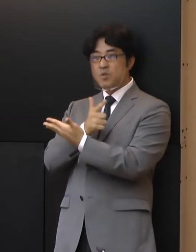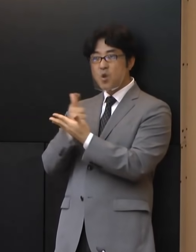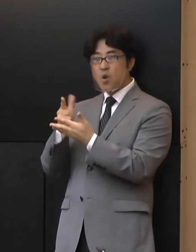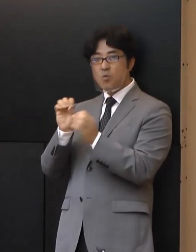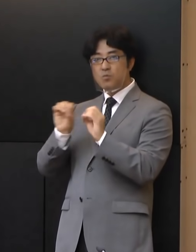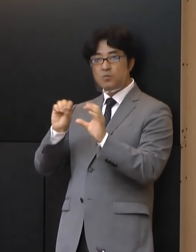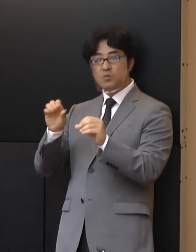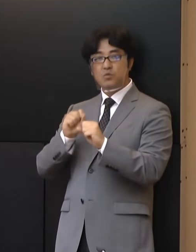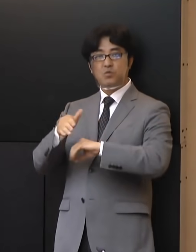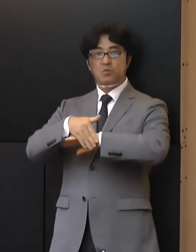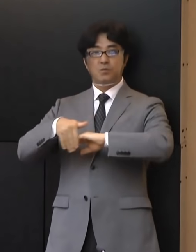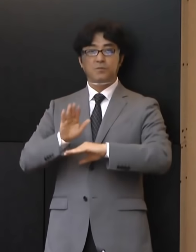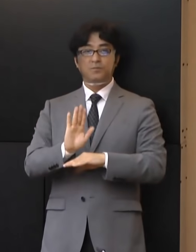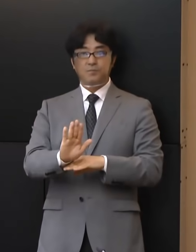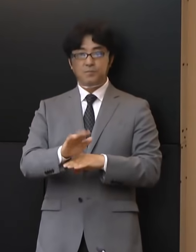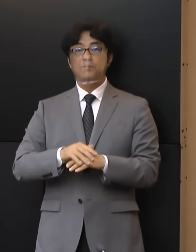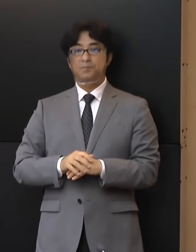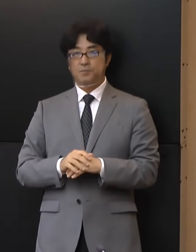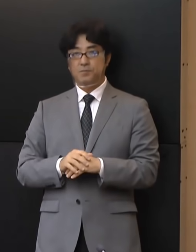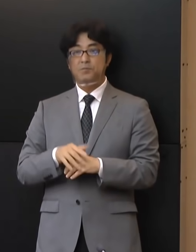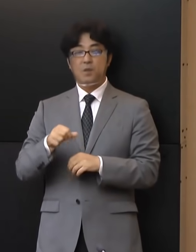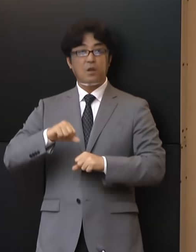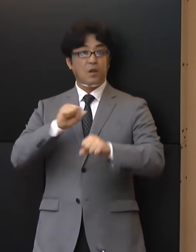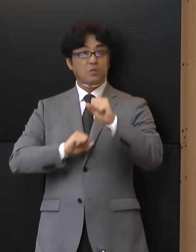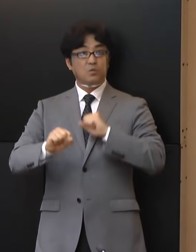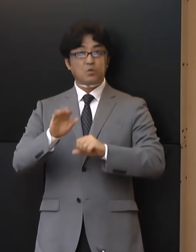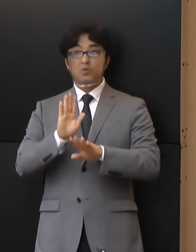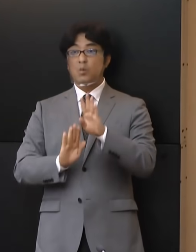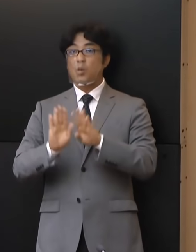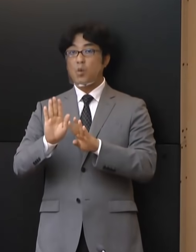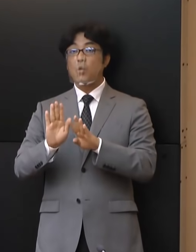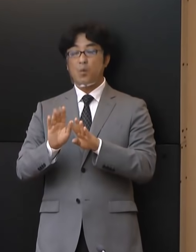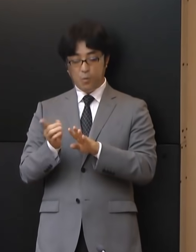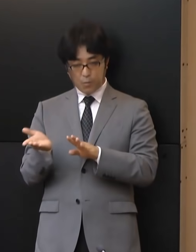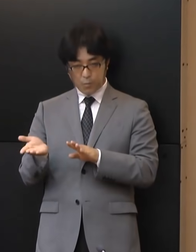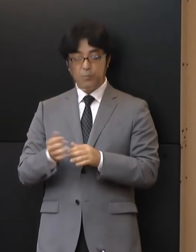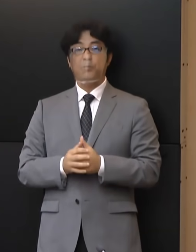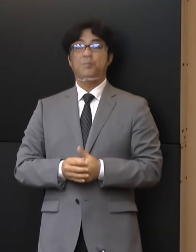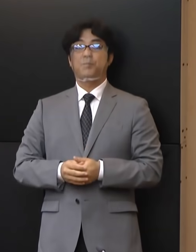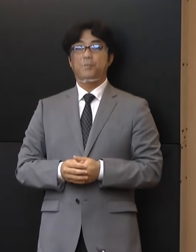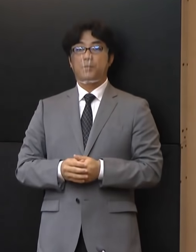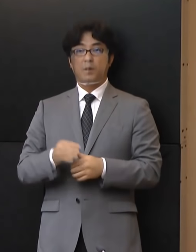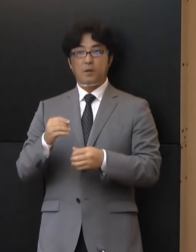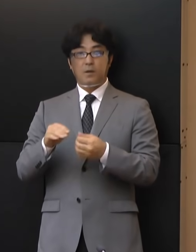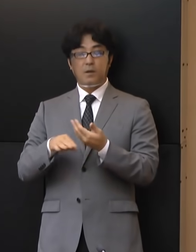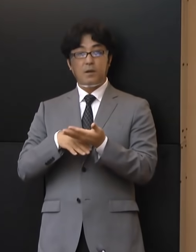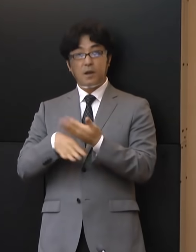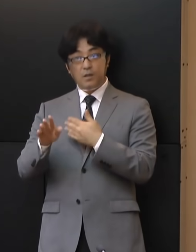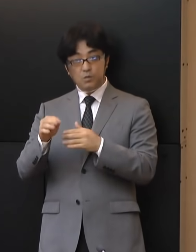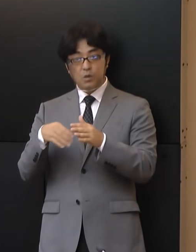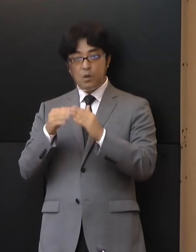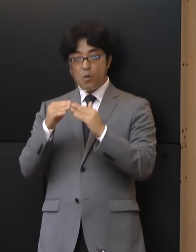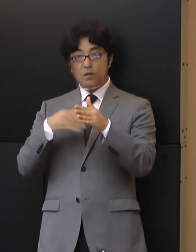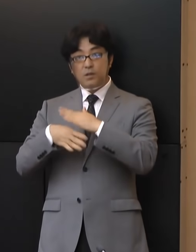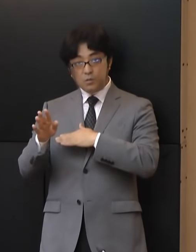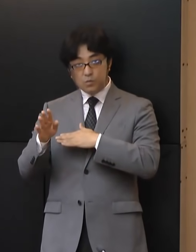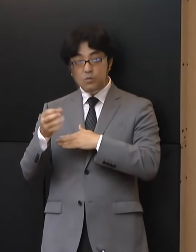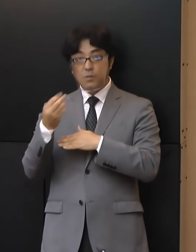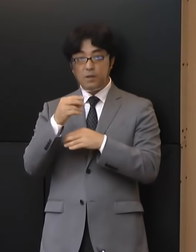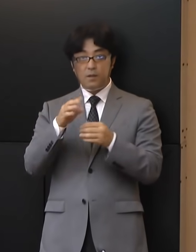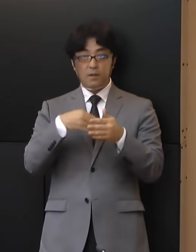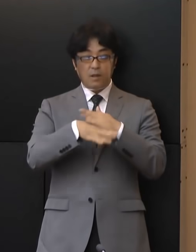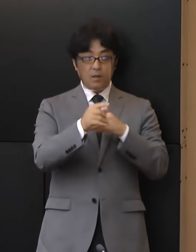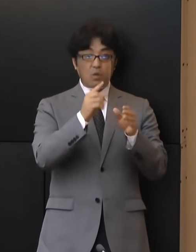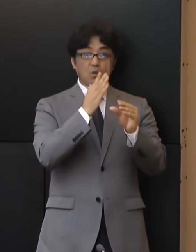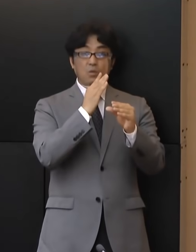に活動自粛の現在のフェーズの説明に戻りますけれども、外出自粛と公共空間でのマスク着用